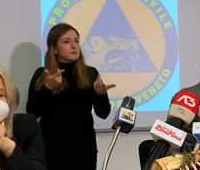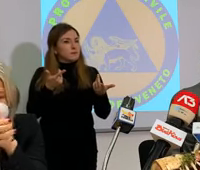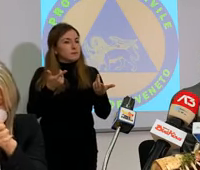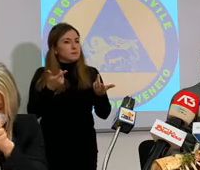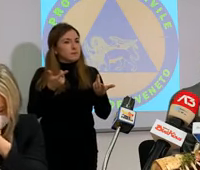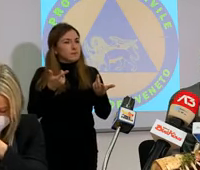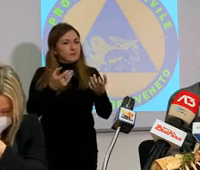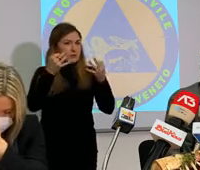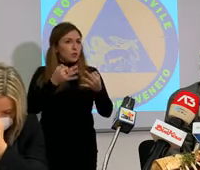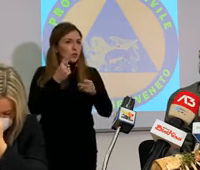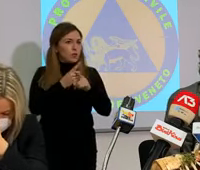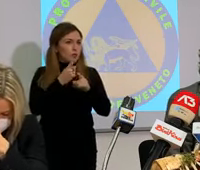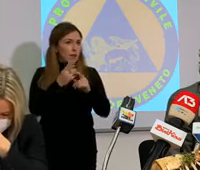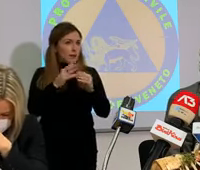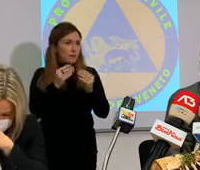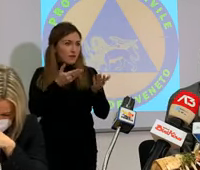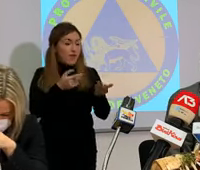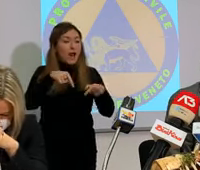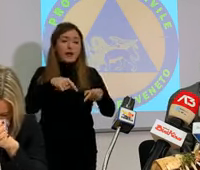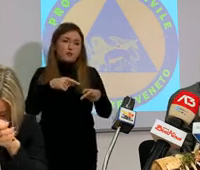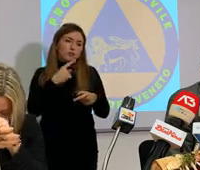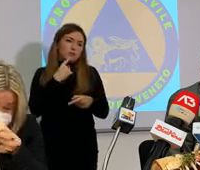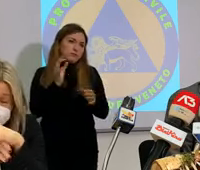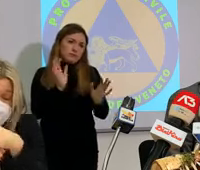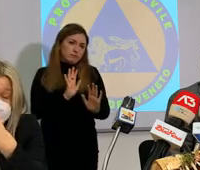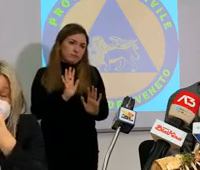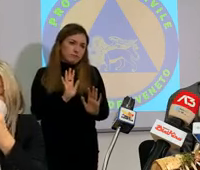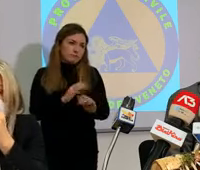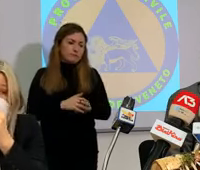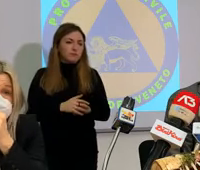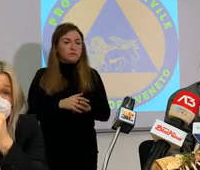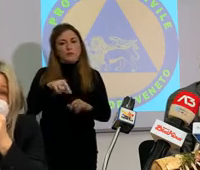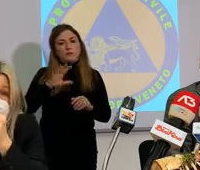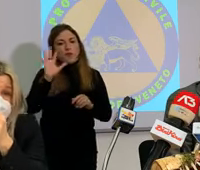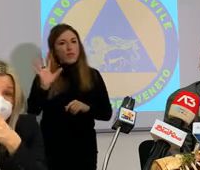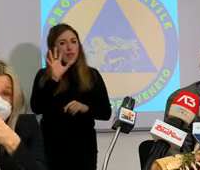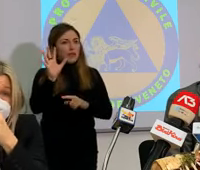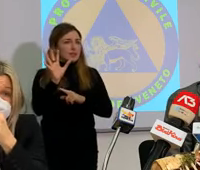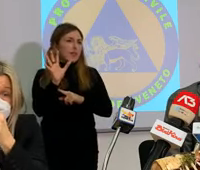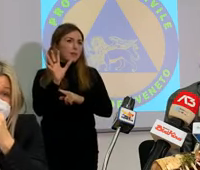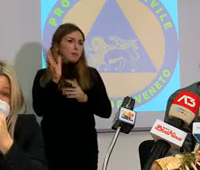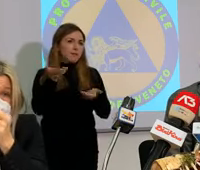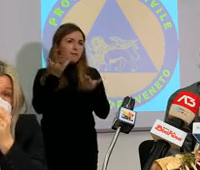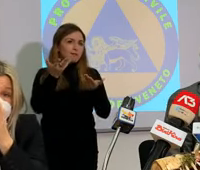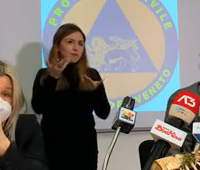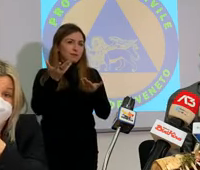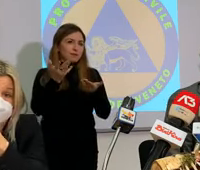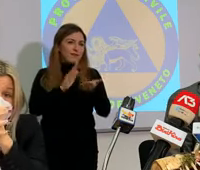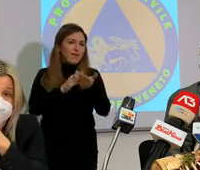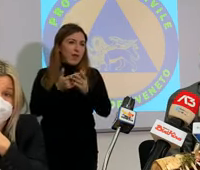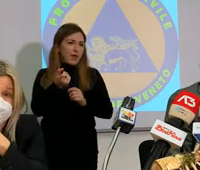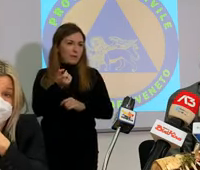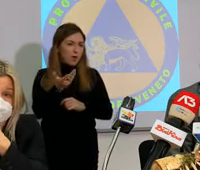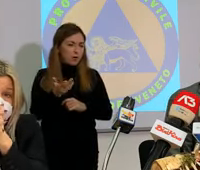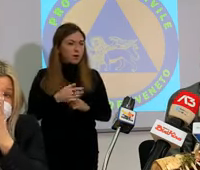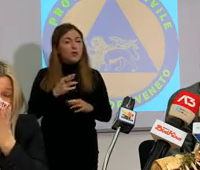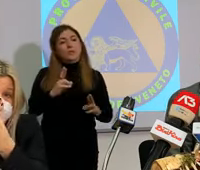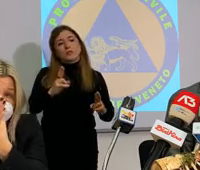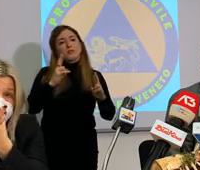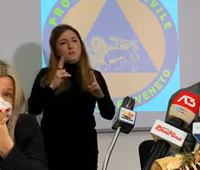inevitabile non ve lo so dire guardate adesso al di là di questi esempi che lasciano il tempo che trovano io spero che la copertura vaccinale